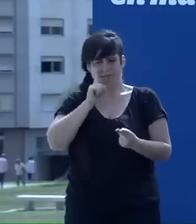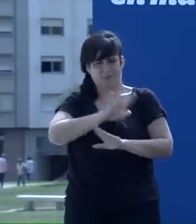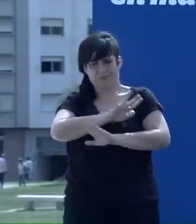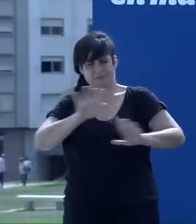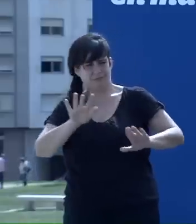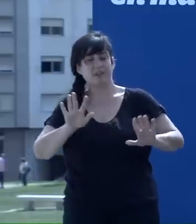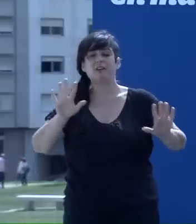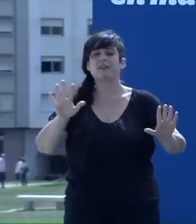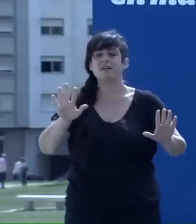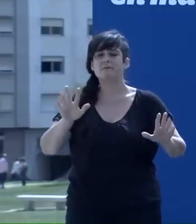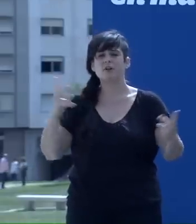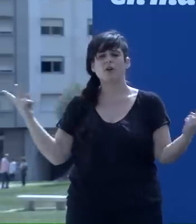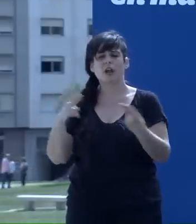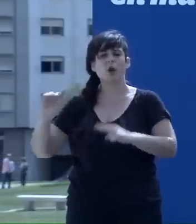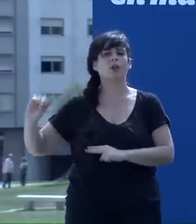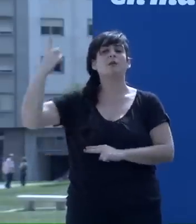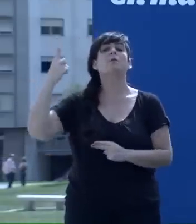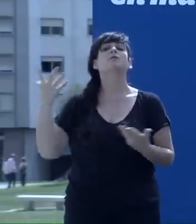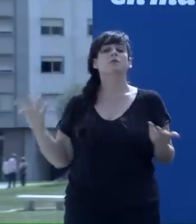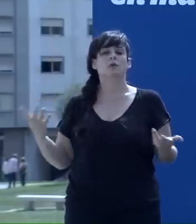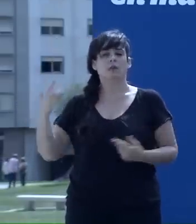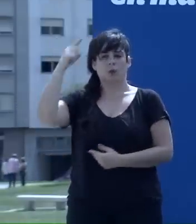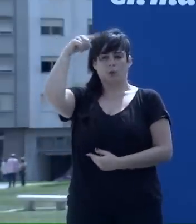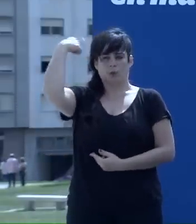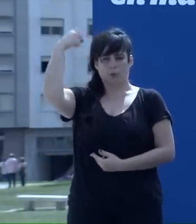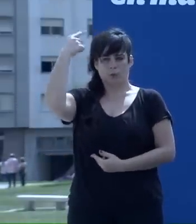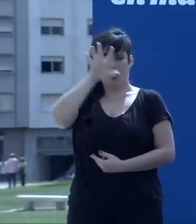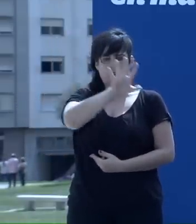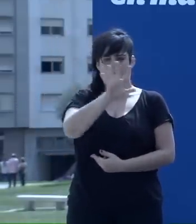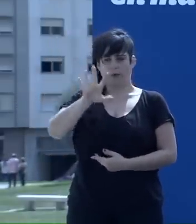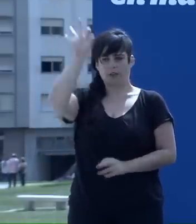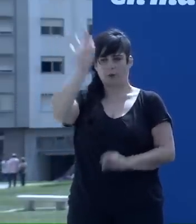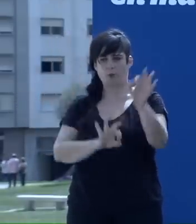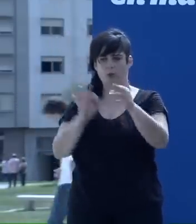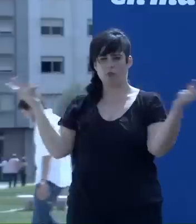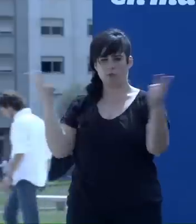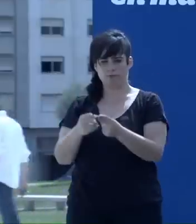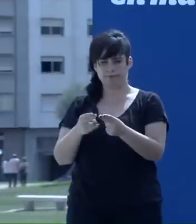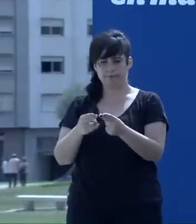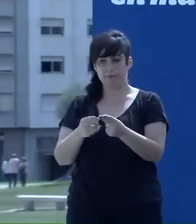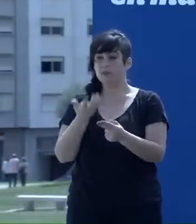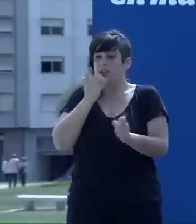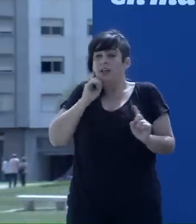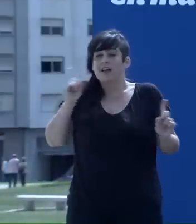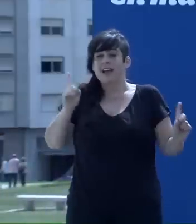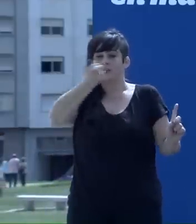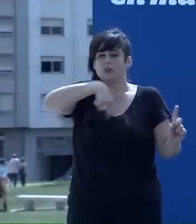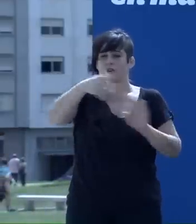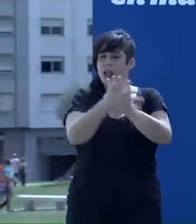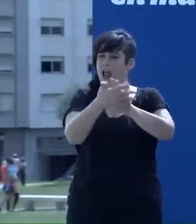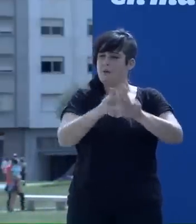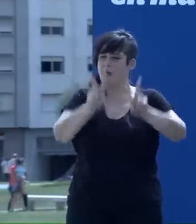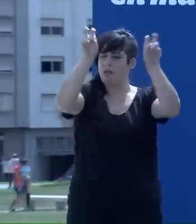sabedes onde máis se recortou? En cultura, o 55%. Entón, cando falamos de cultura, falamos